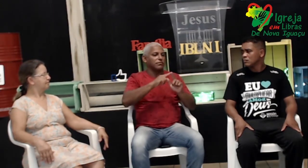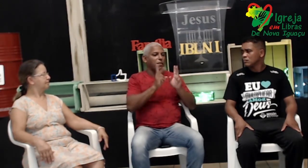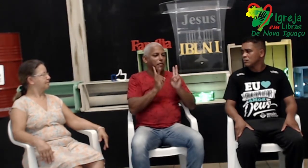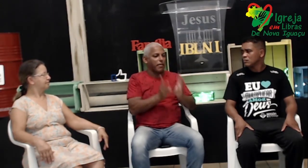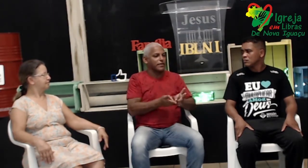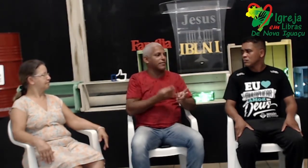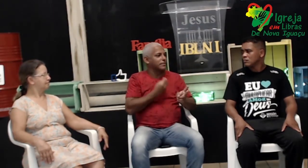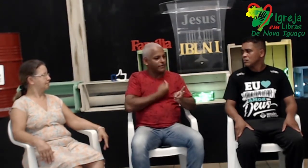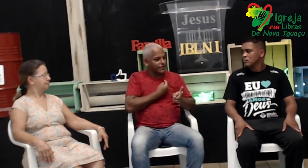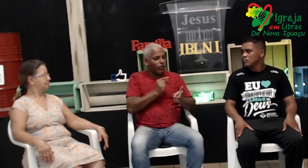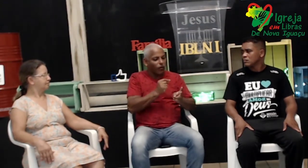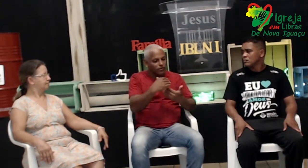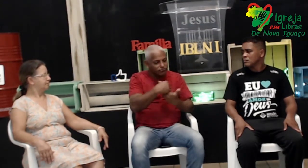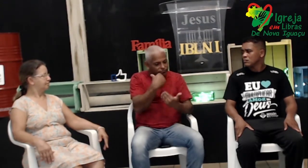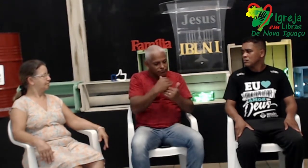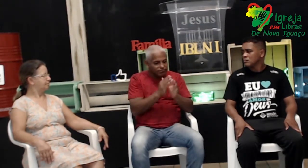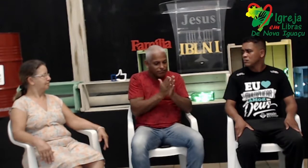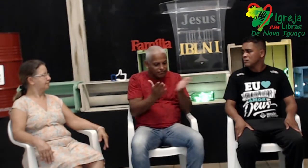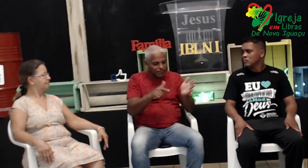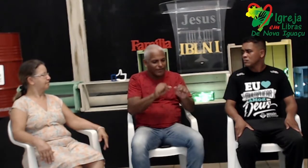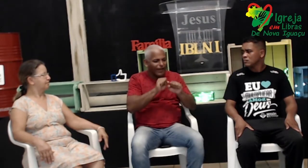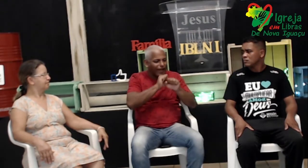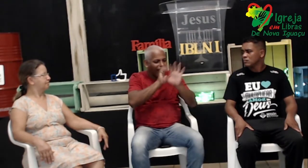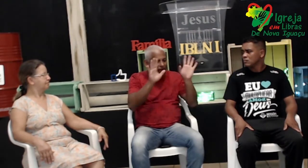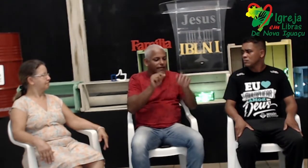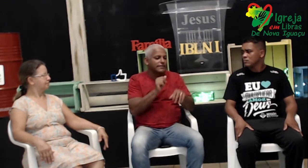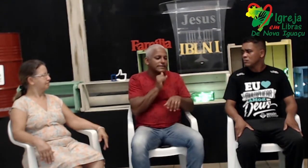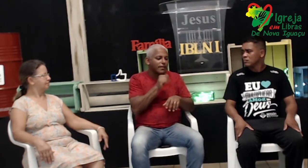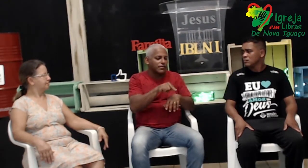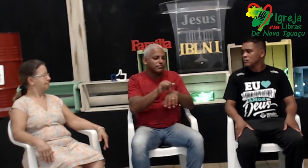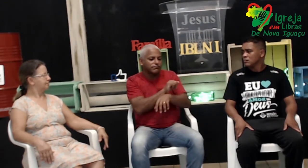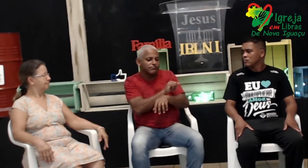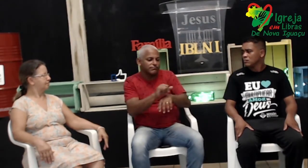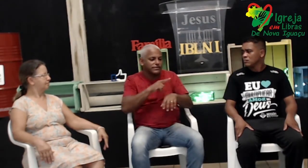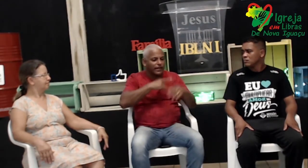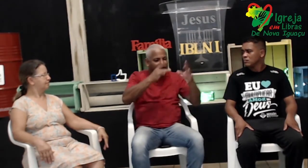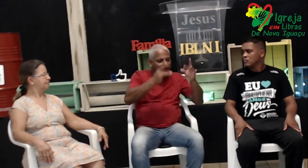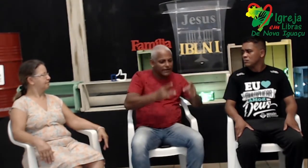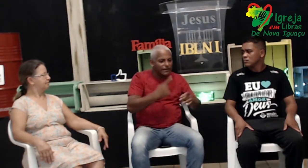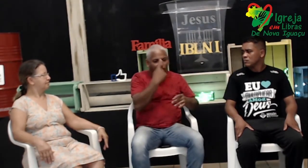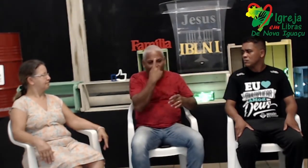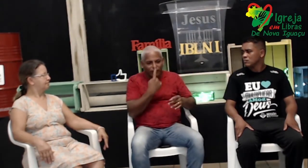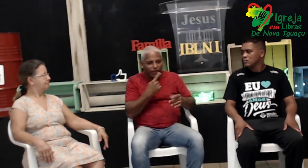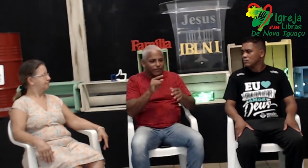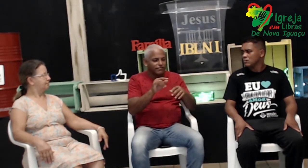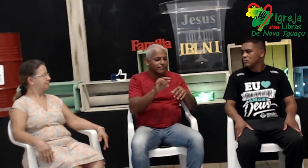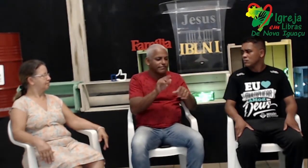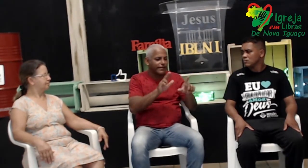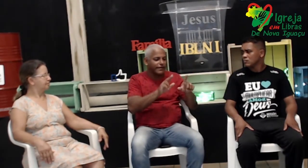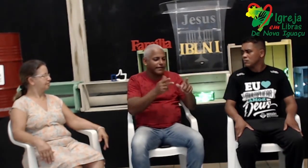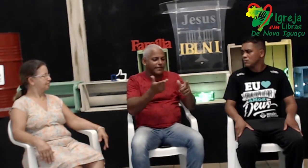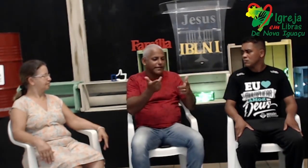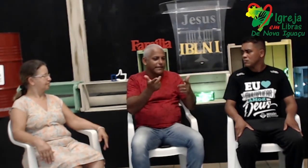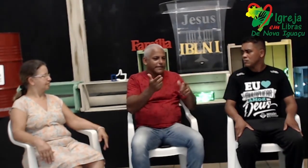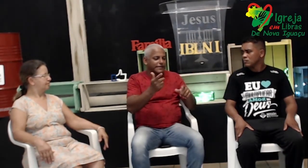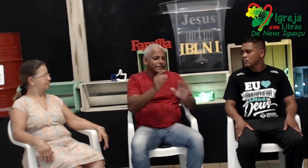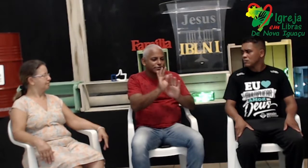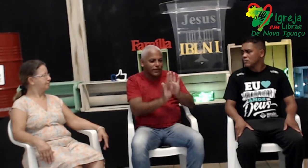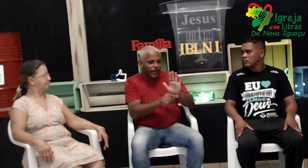a consciência cristã de ler a Bíblia, porque ela é quem vai nos orientar, ela é quem vai